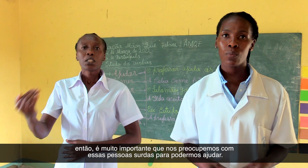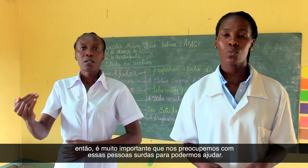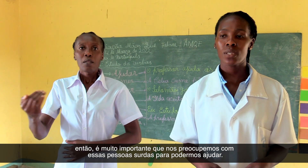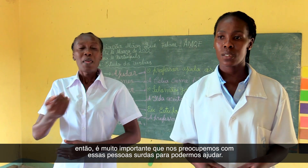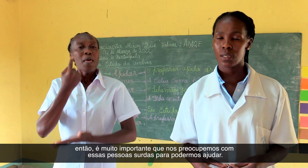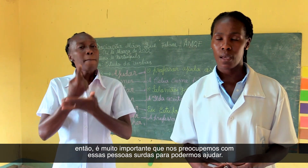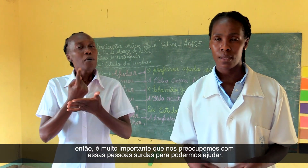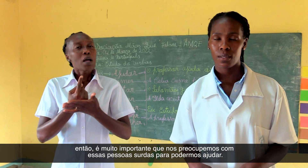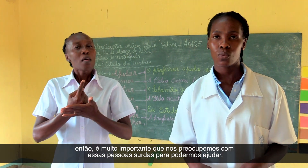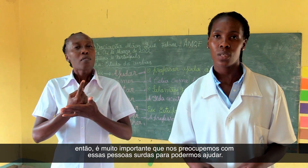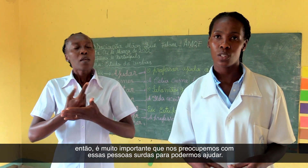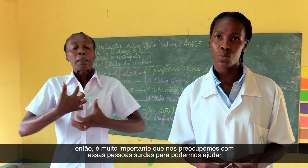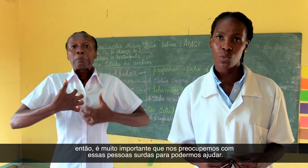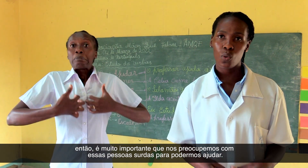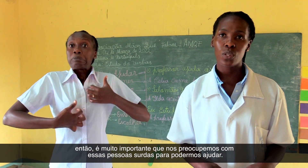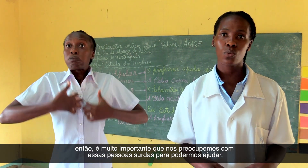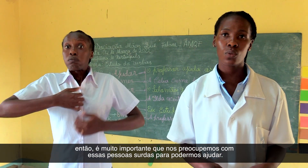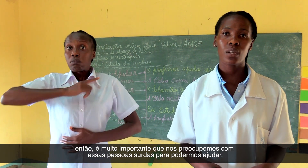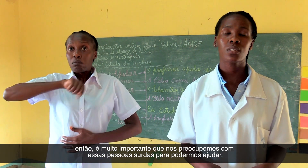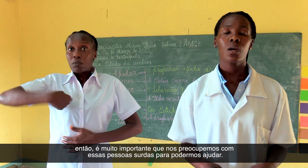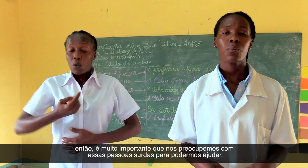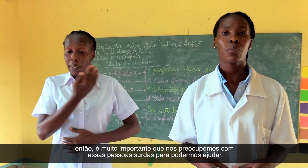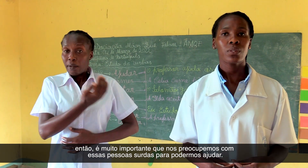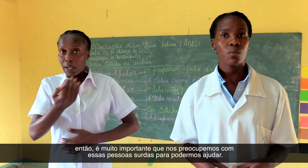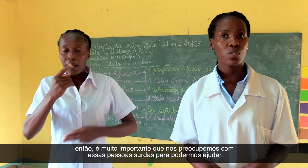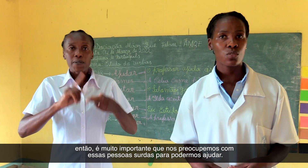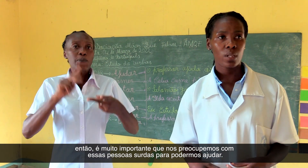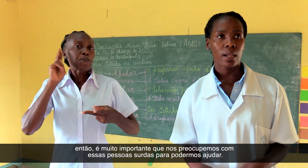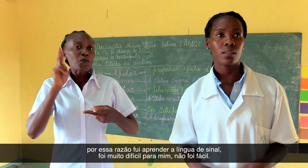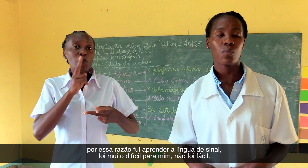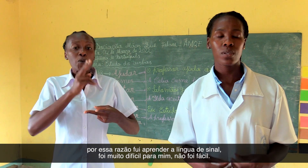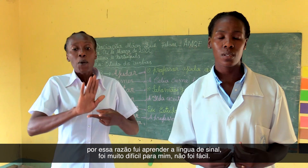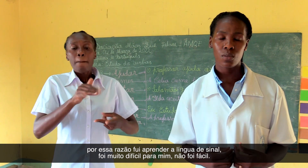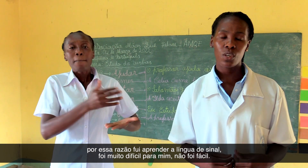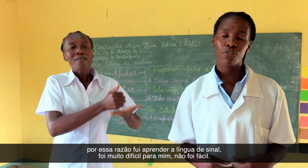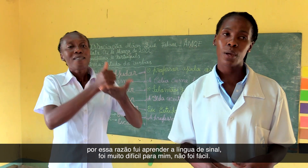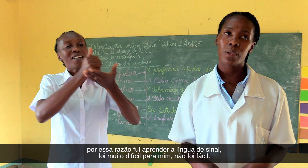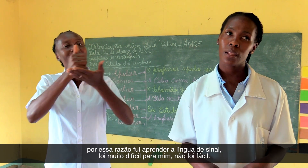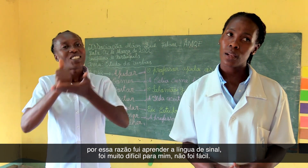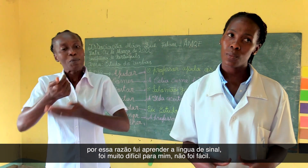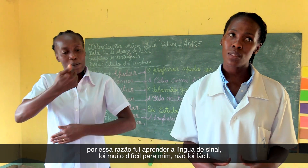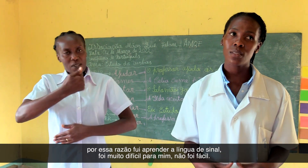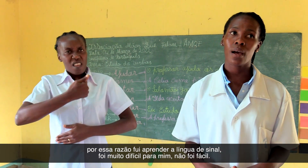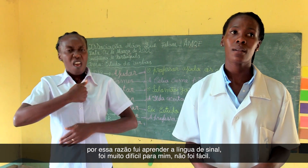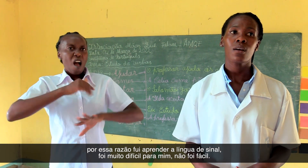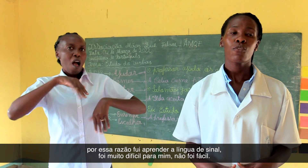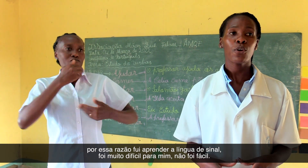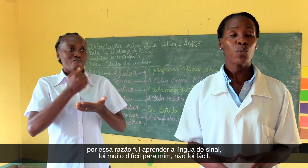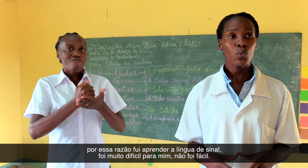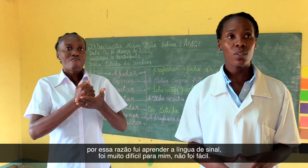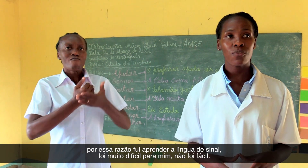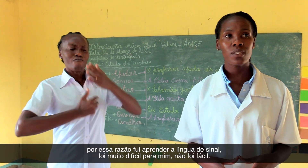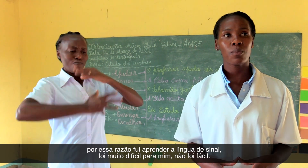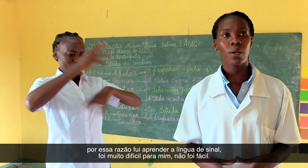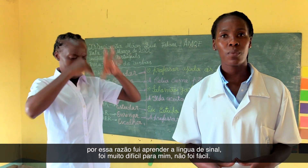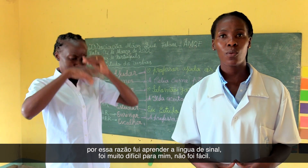preocupemos com essas crianças, com essas pessoas surdas para podermos ajudar. Então, por essa razão que eu fui aprender a língua de sinal, foi